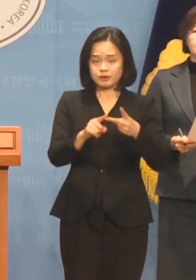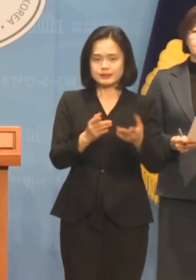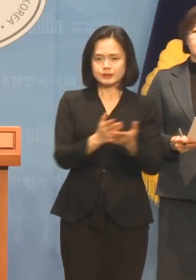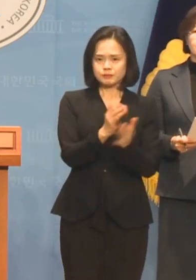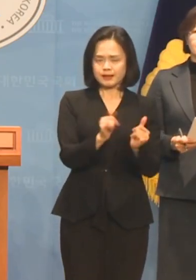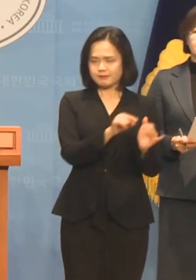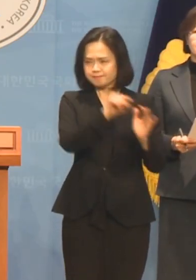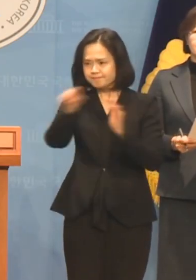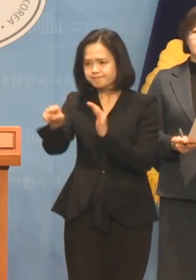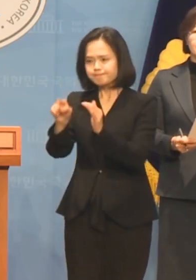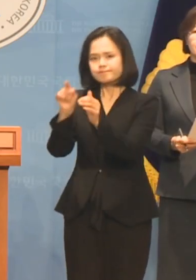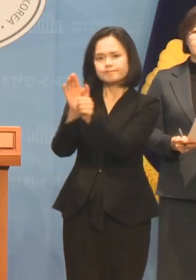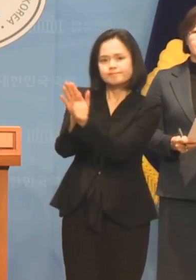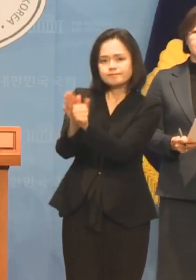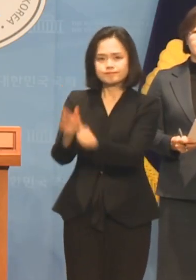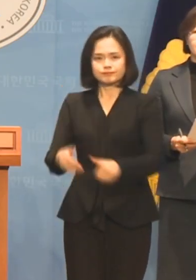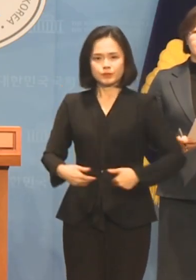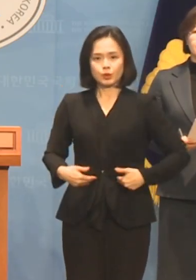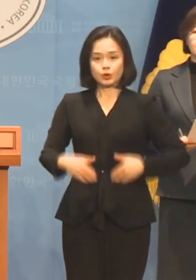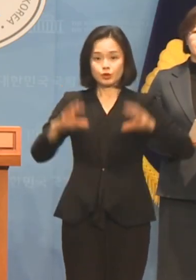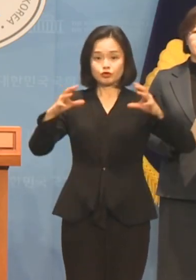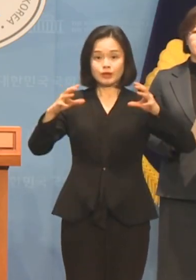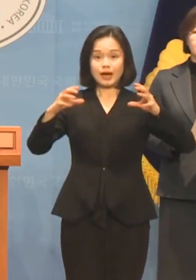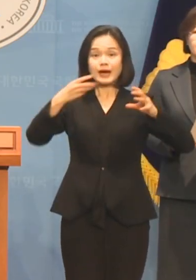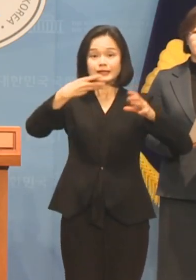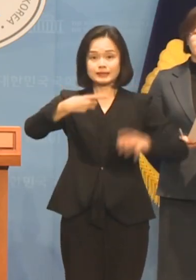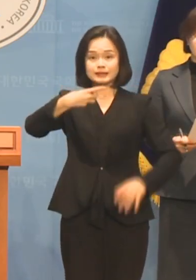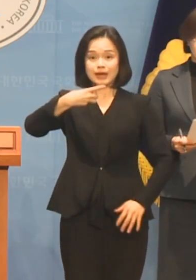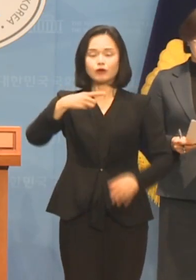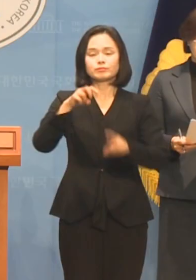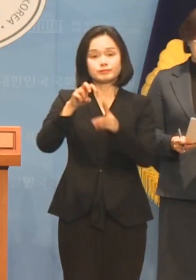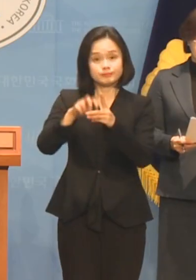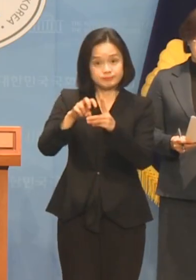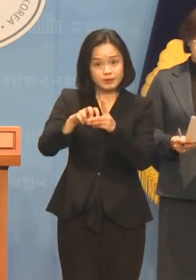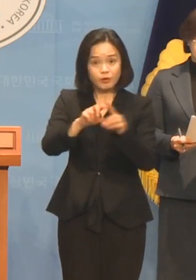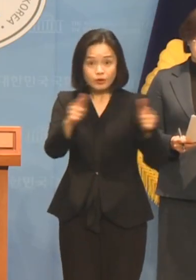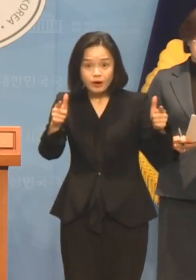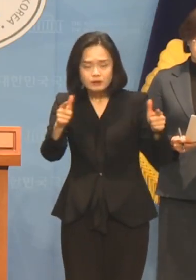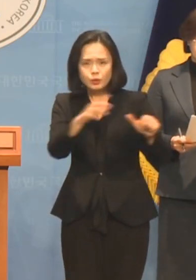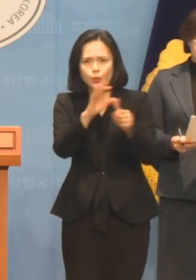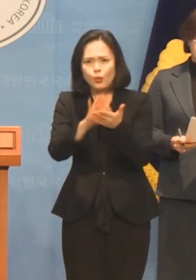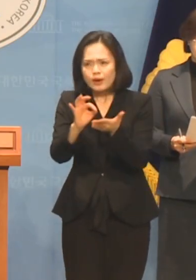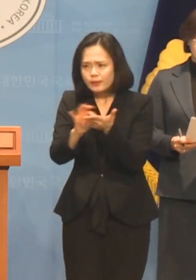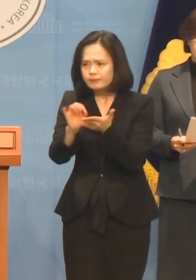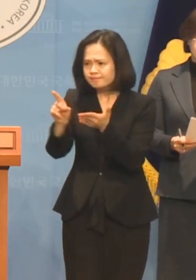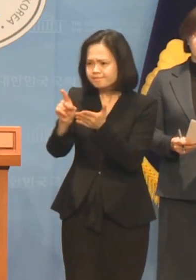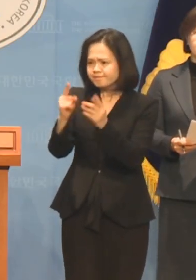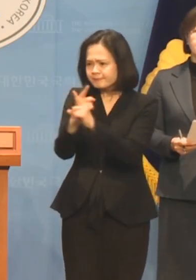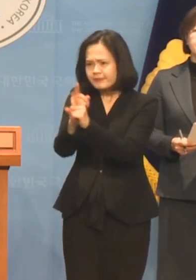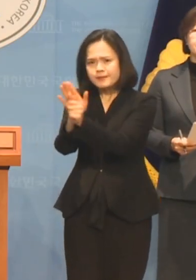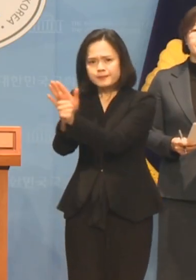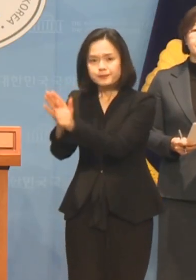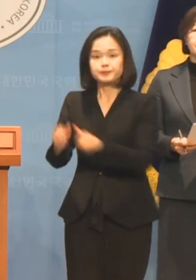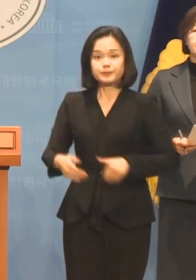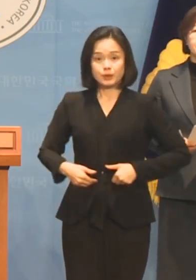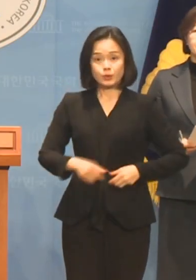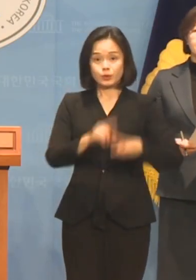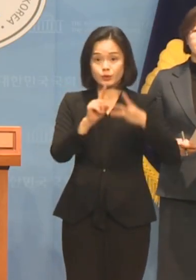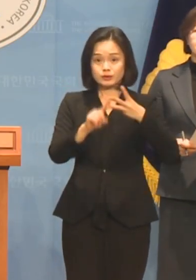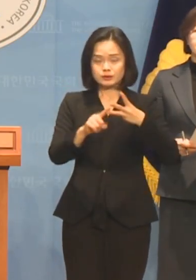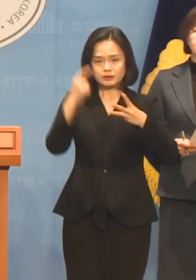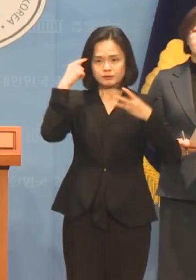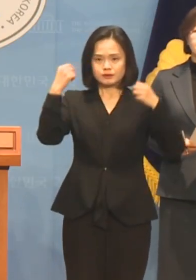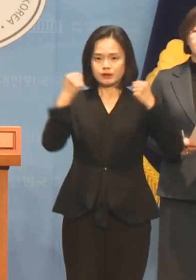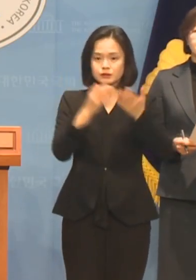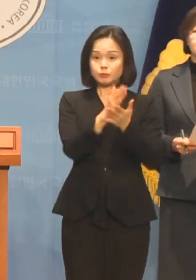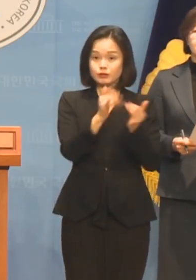합니다. 국가 트라우마 센터 등 가용 자원을 최대한 활용해야 합니다. 셋째, 정신건강